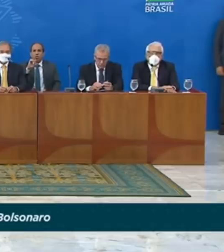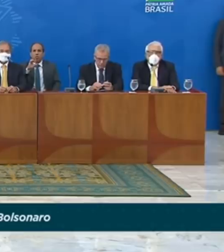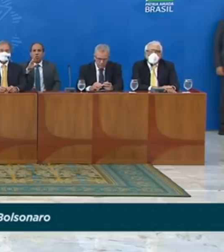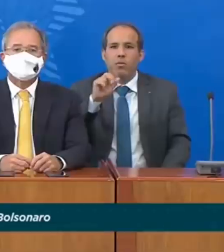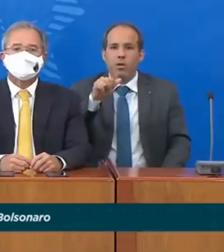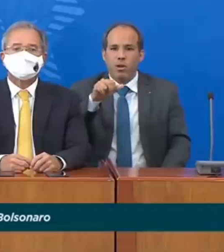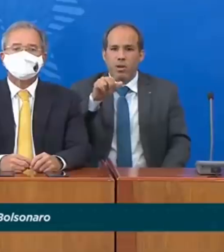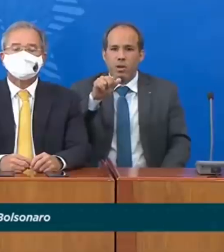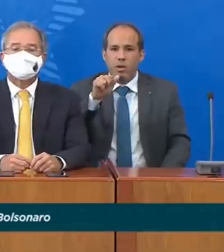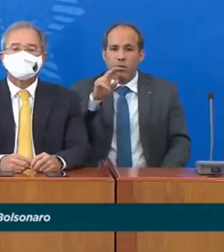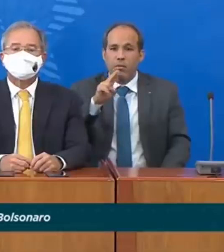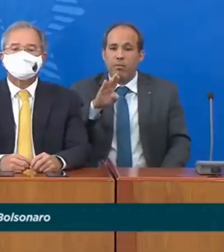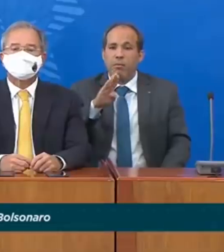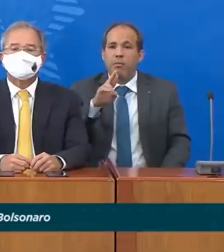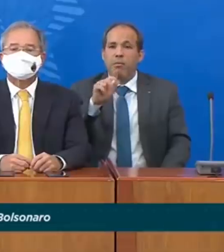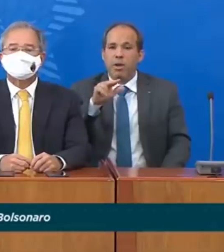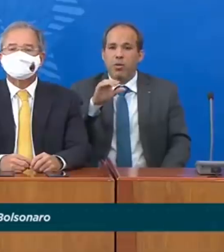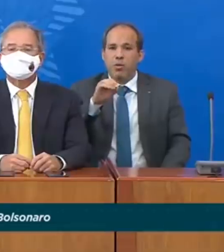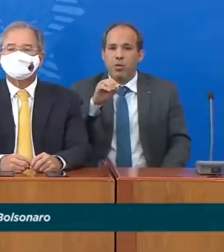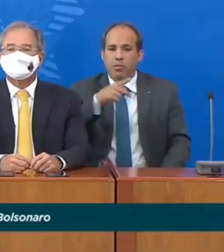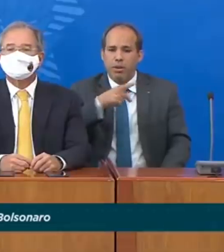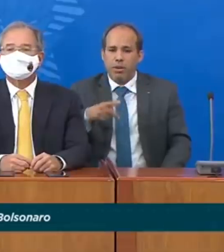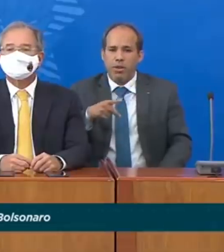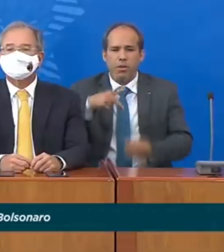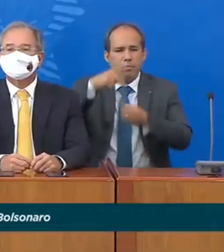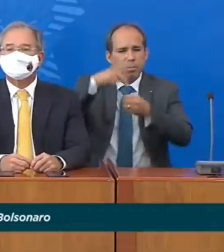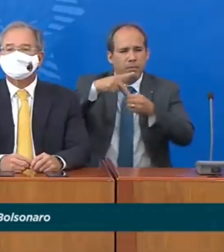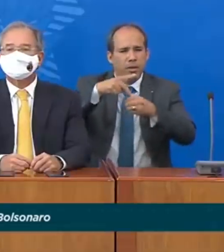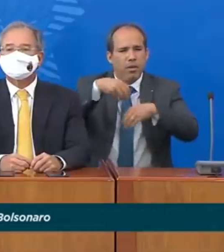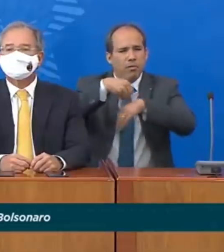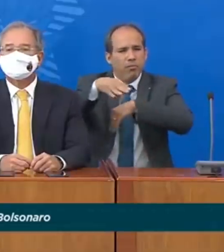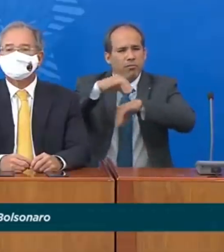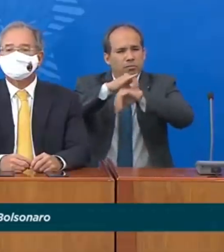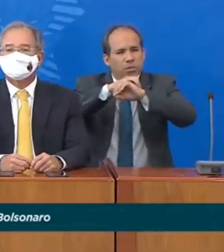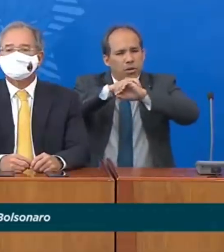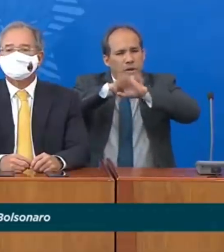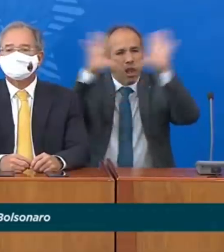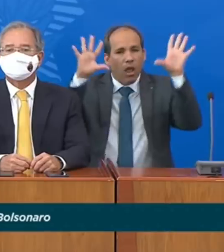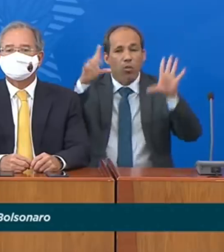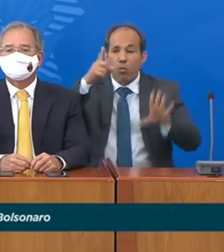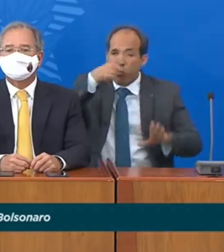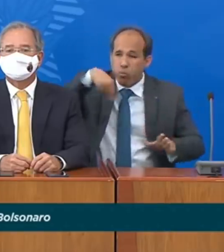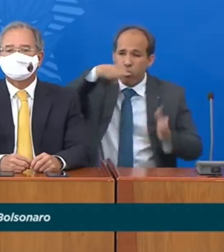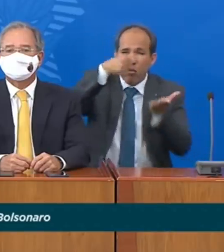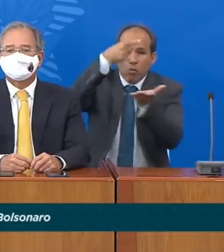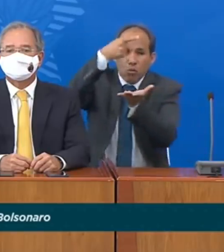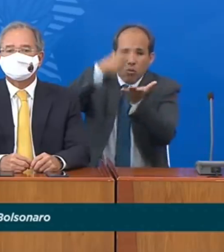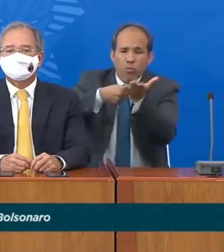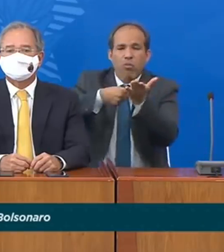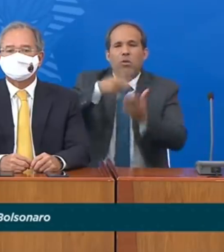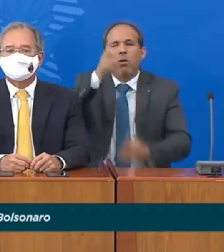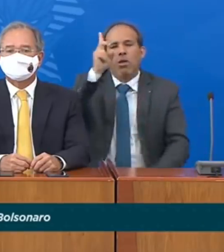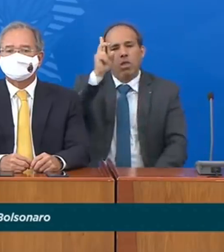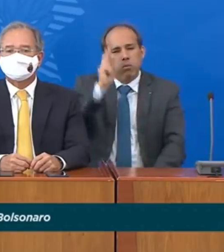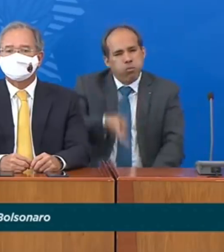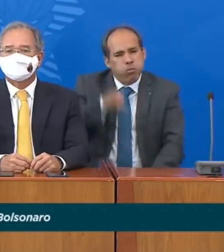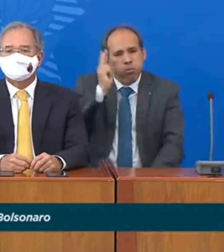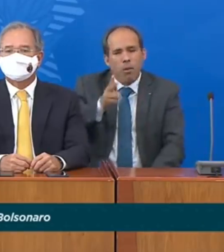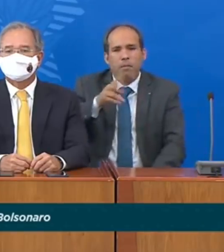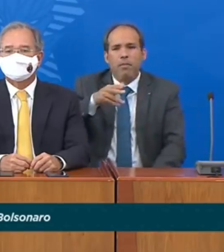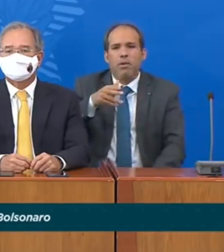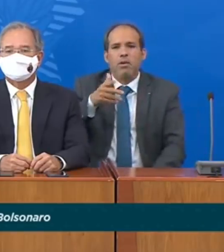Petrobras. Deixo bem claro, o nosso compromisso é cada vez mais